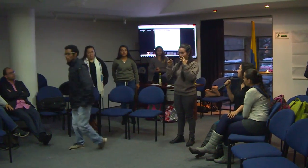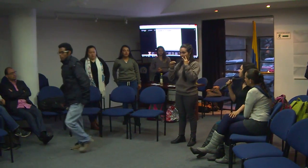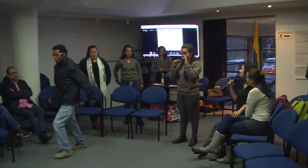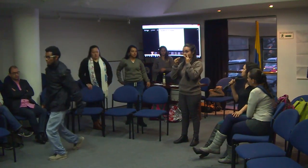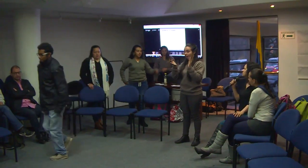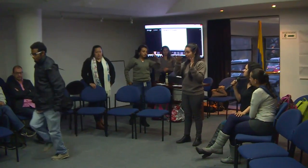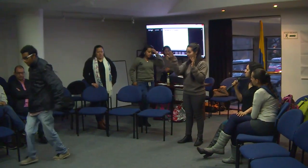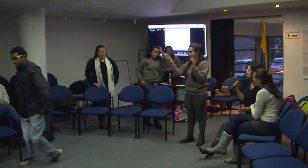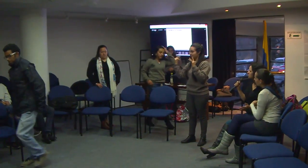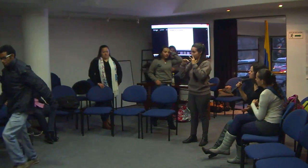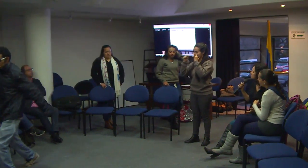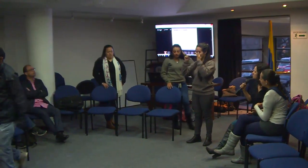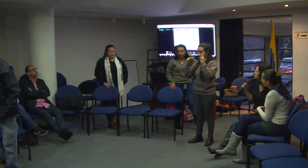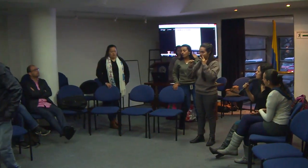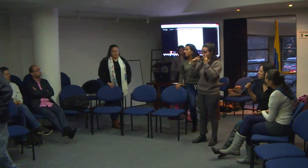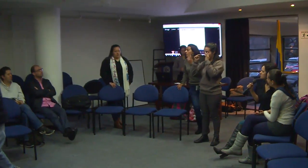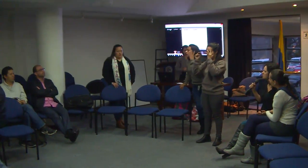El primero.